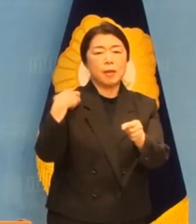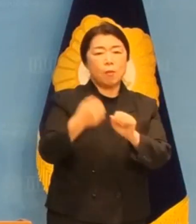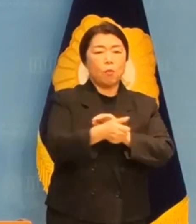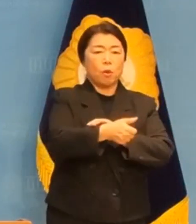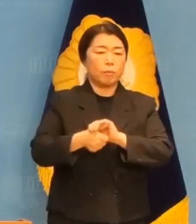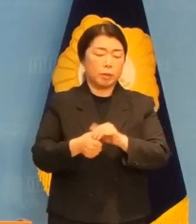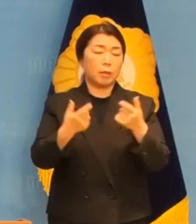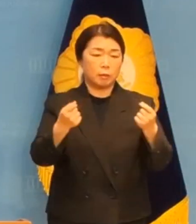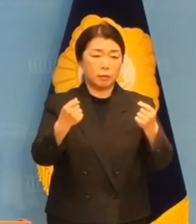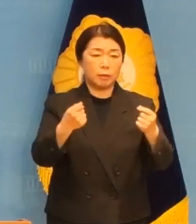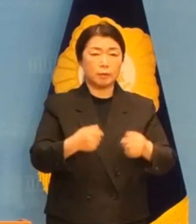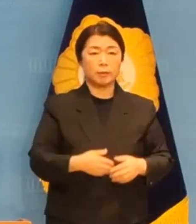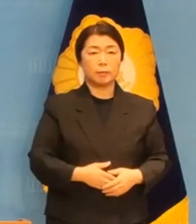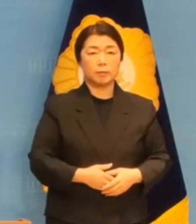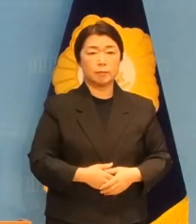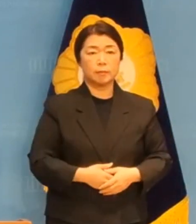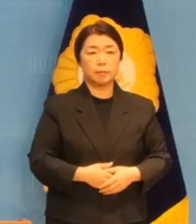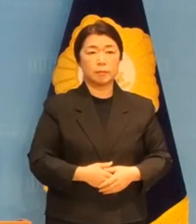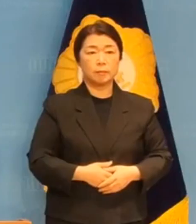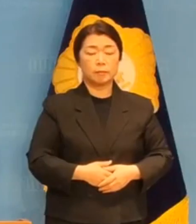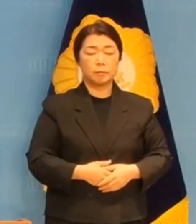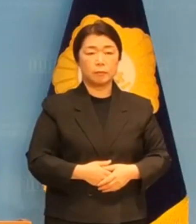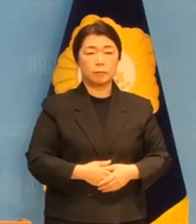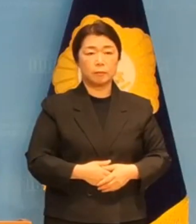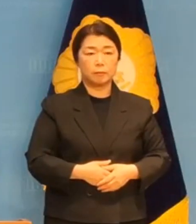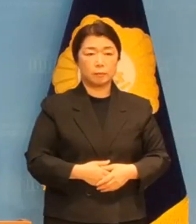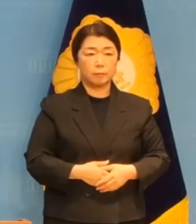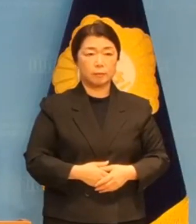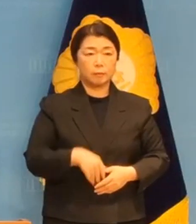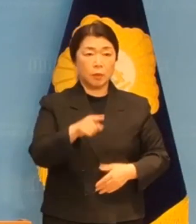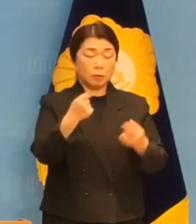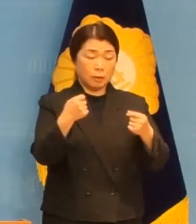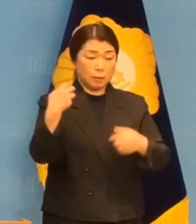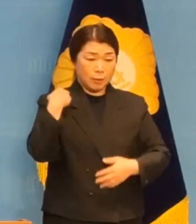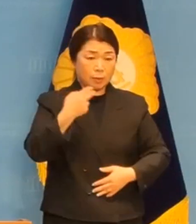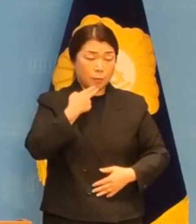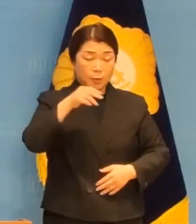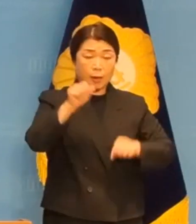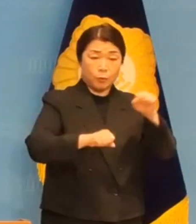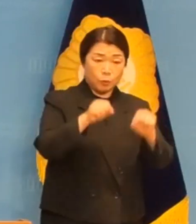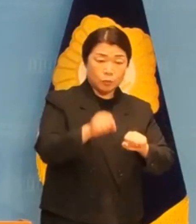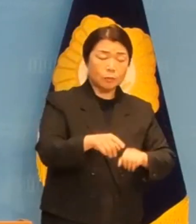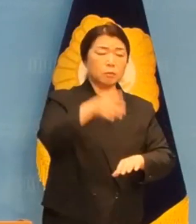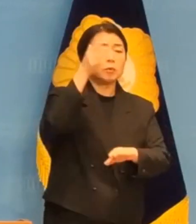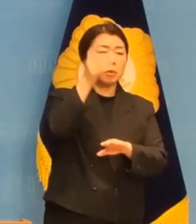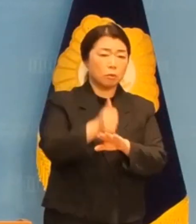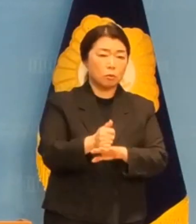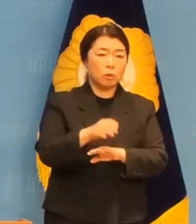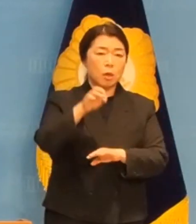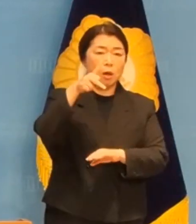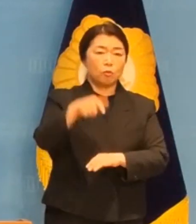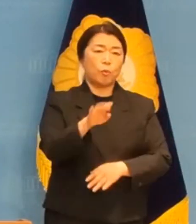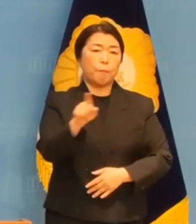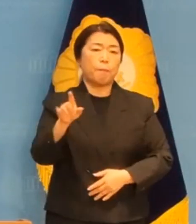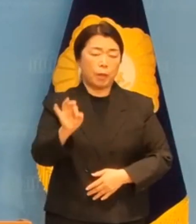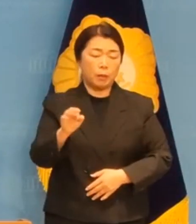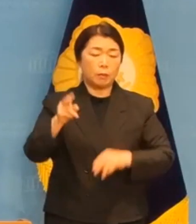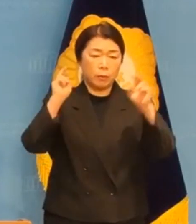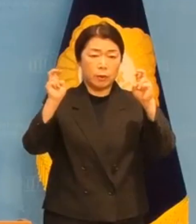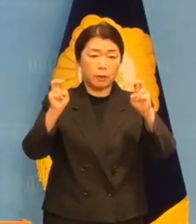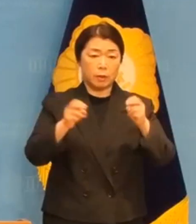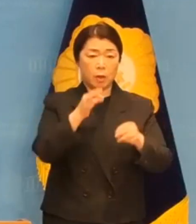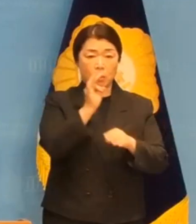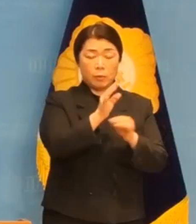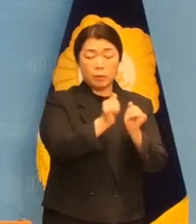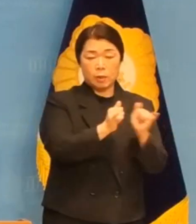회피로밖에 볼 수 없습니다. 이러한 무책임한 행태는 결국 쿠팡이라는 기업의 소비자